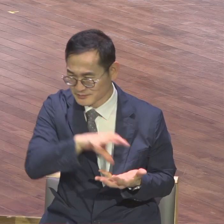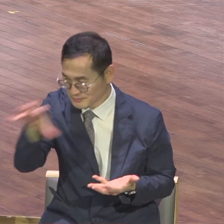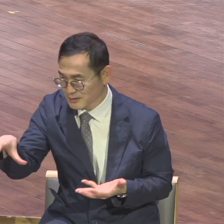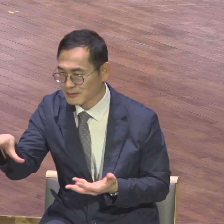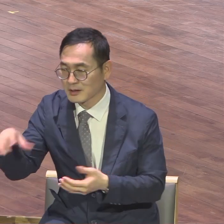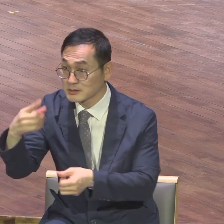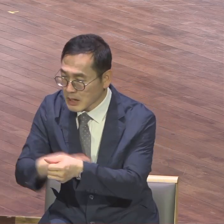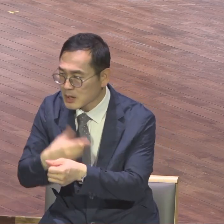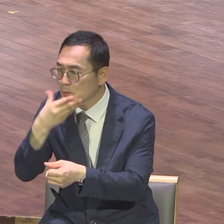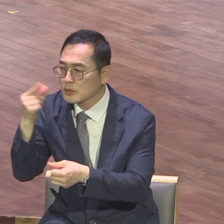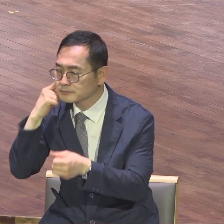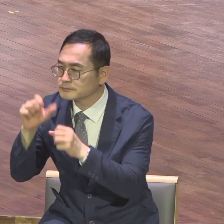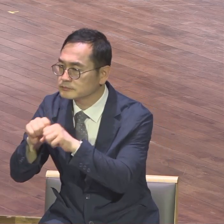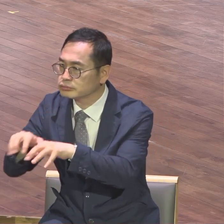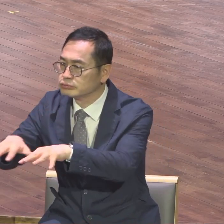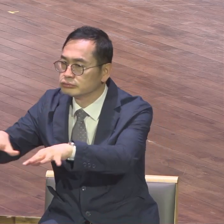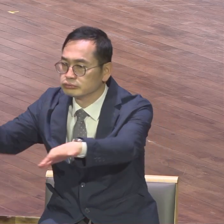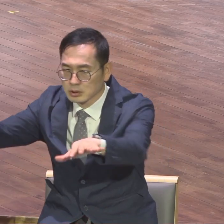그러니까